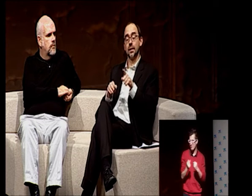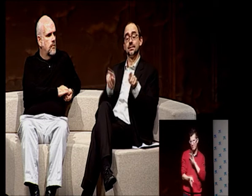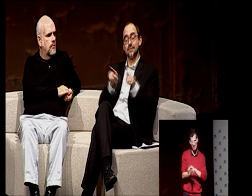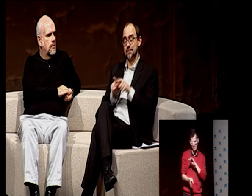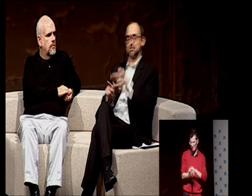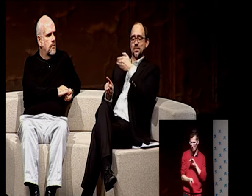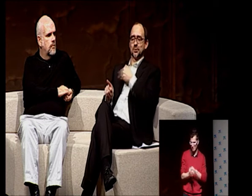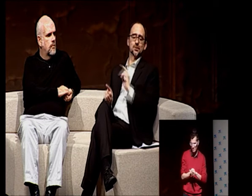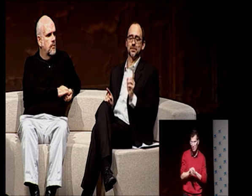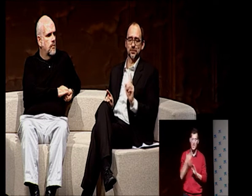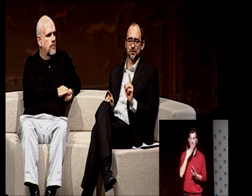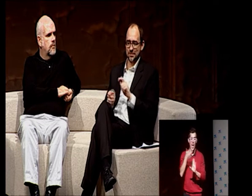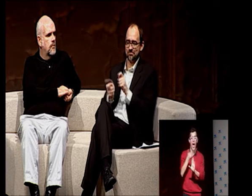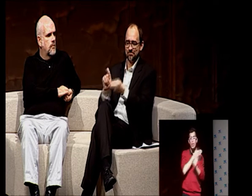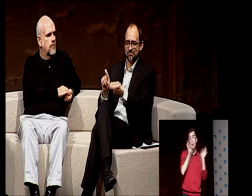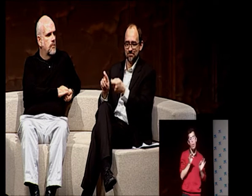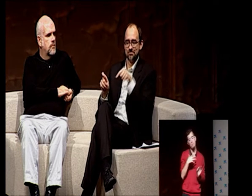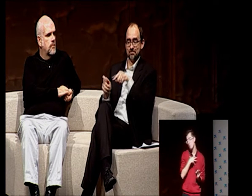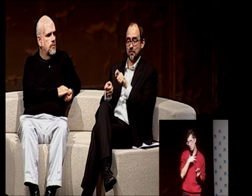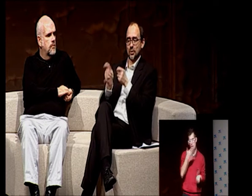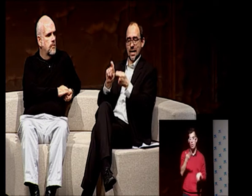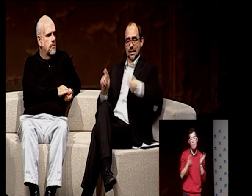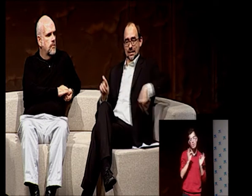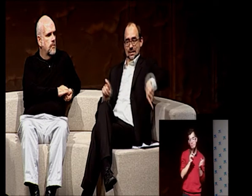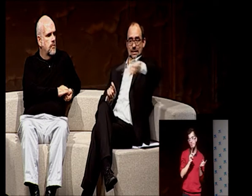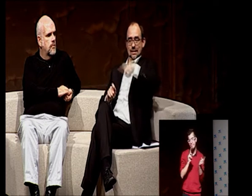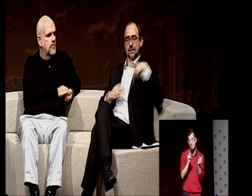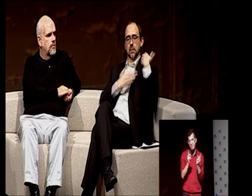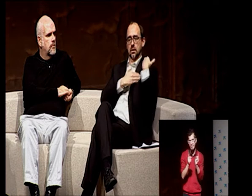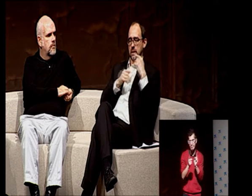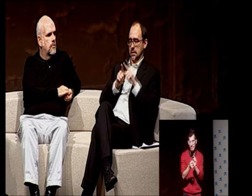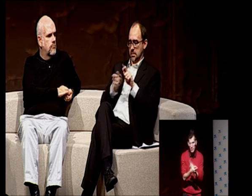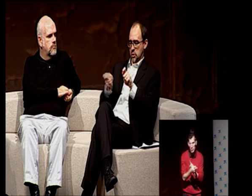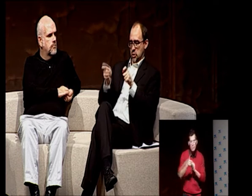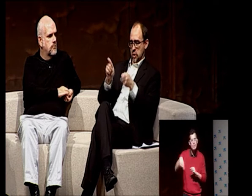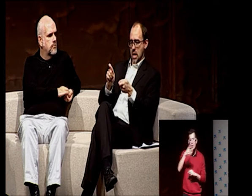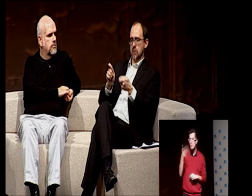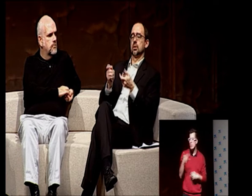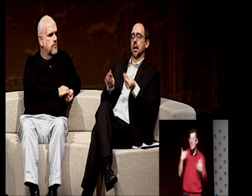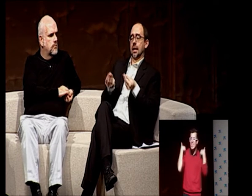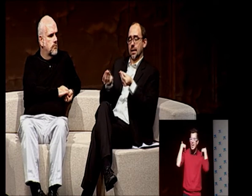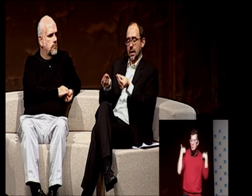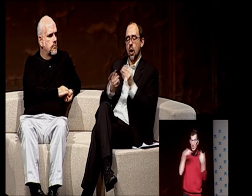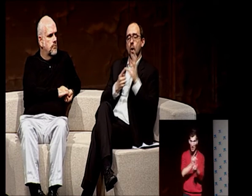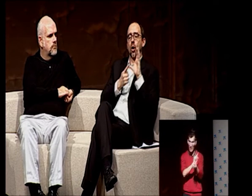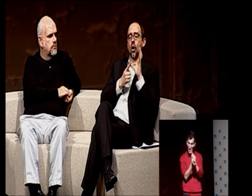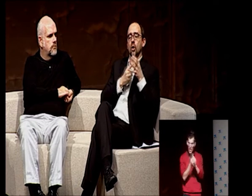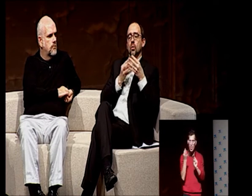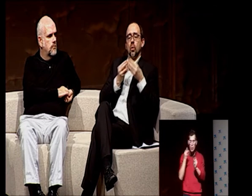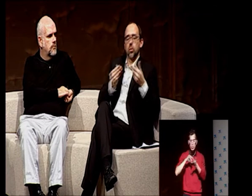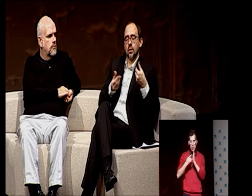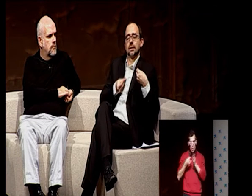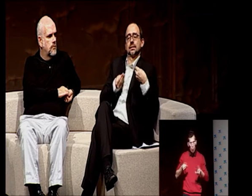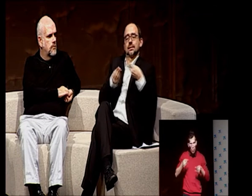aún haciendo esfuerzos por porque esta integración sea eh sea cada vez sea mejor eh No no cuenta con